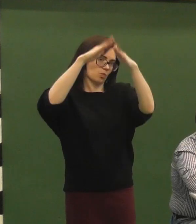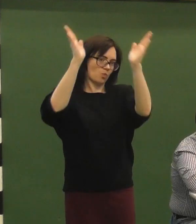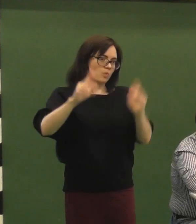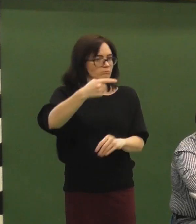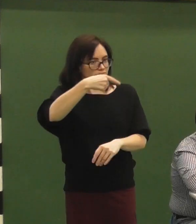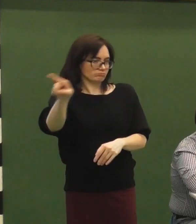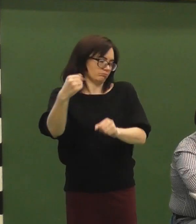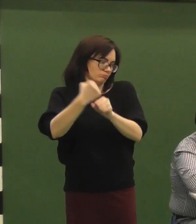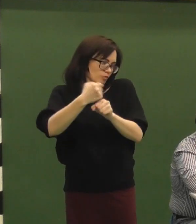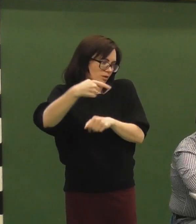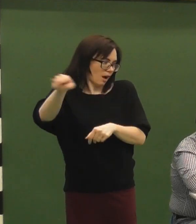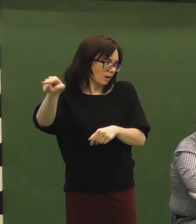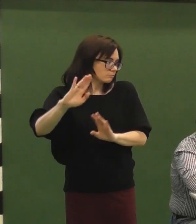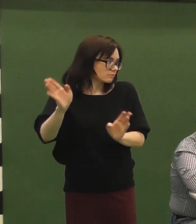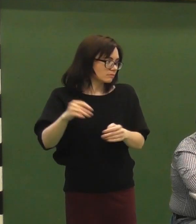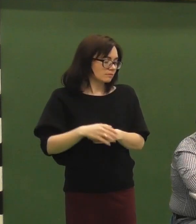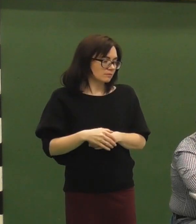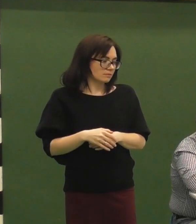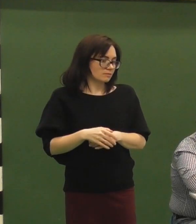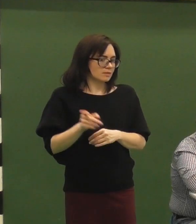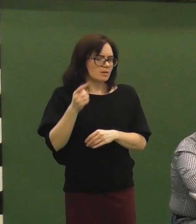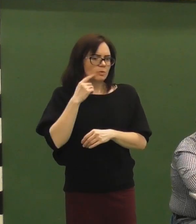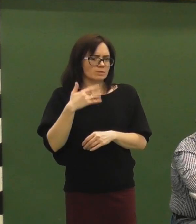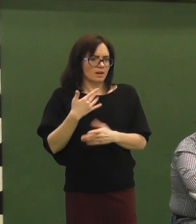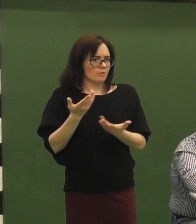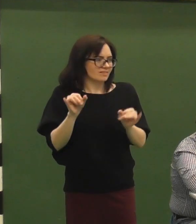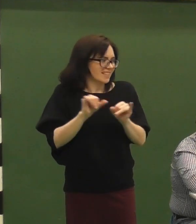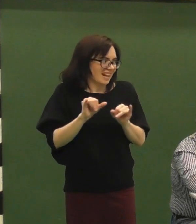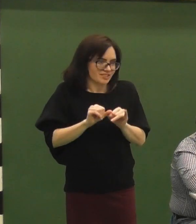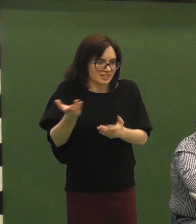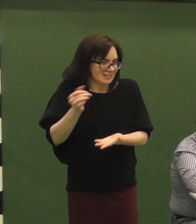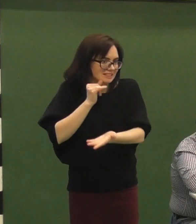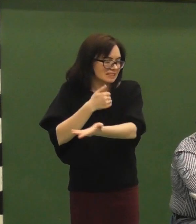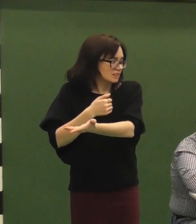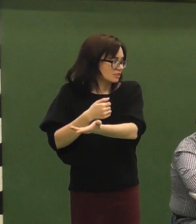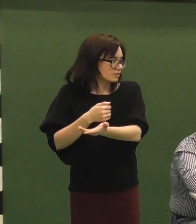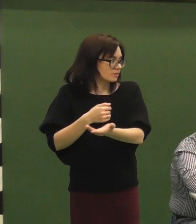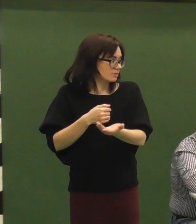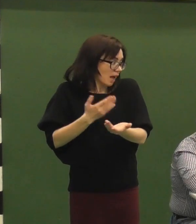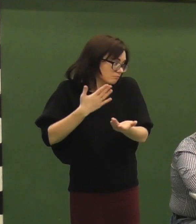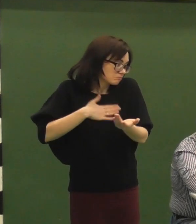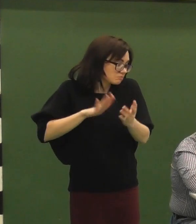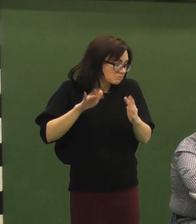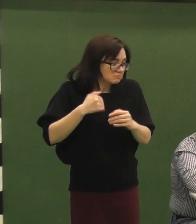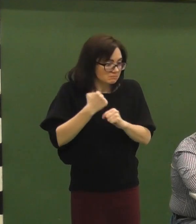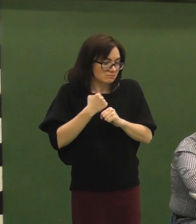dolgozni. És mondtam, hogy nincsen érettségje, lehet szerette dolgozni